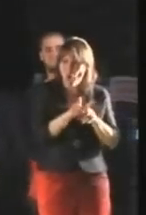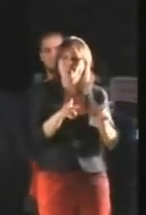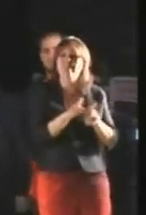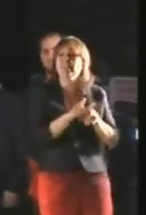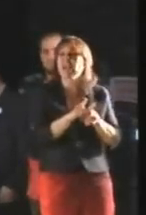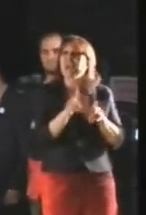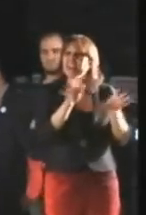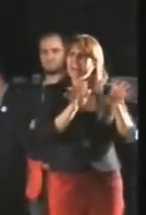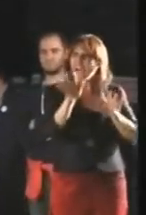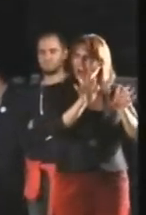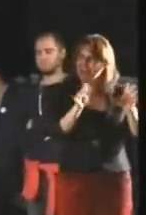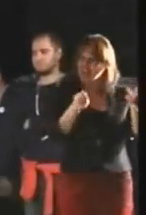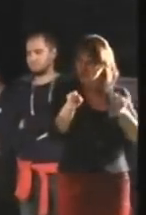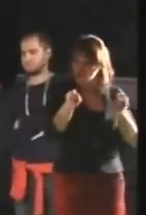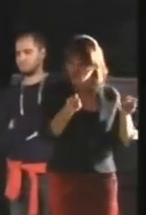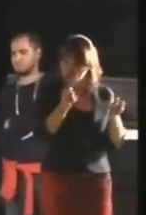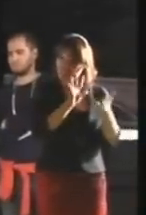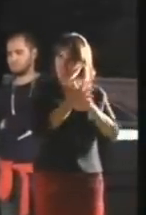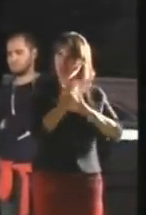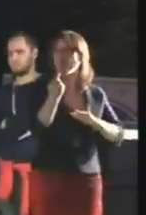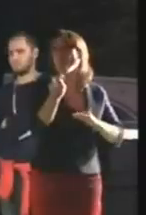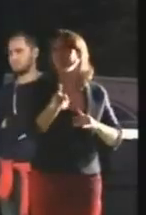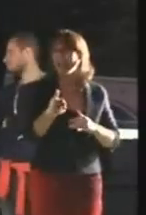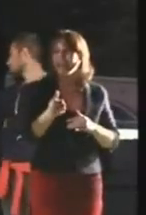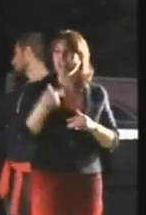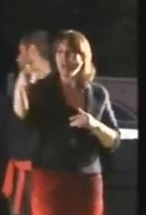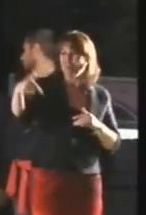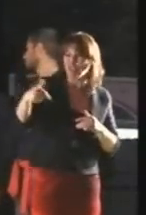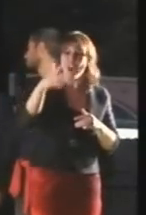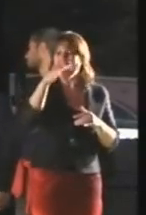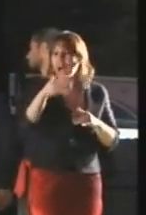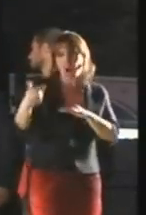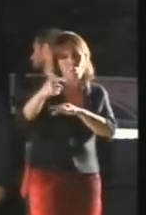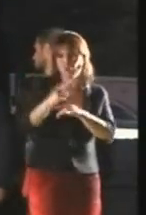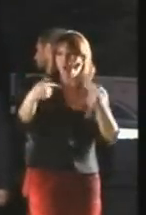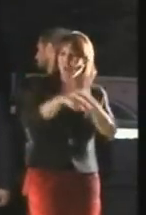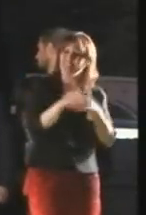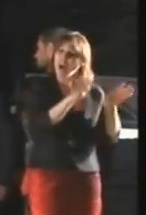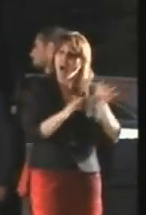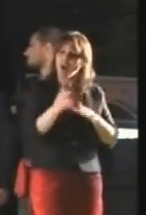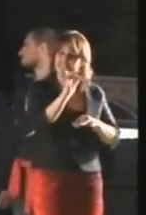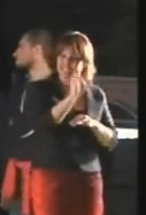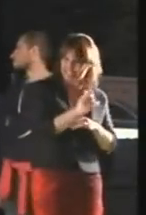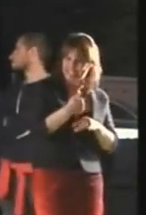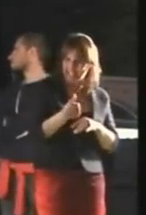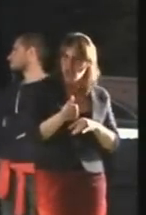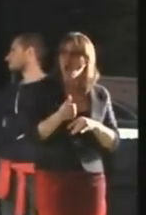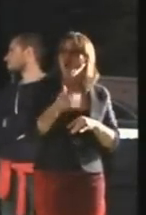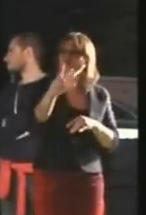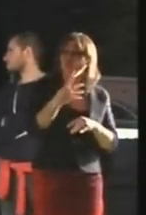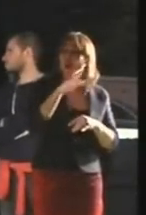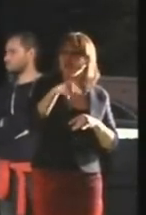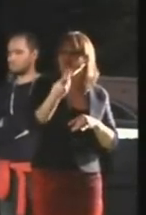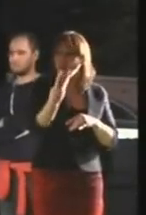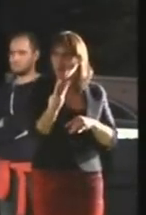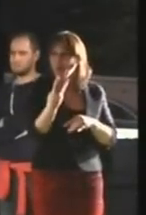gestione del potere. No, il petrolio, l'acqua, sono palle. Chi gestisce i dati? Sono 4,4 trilioni di